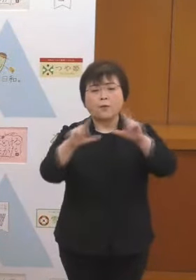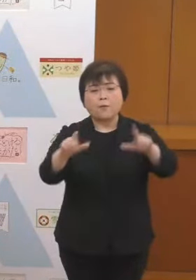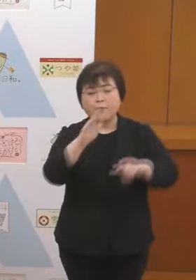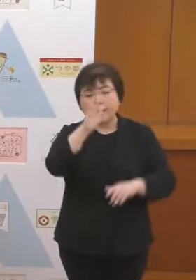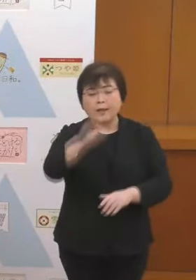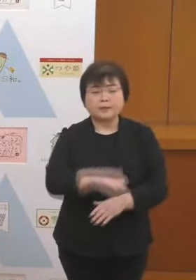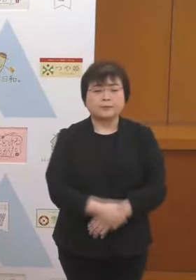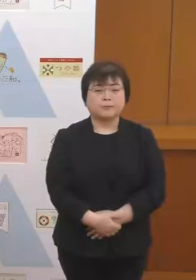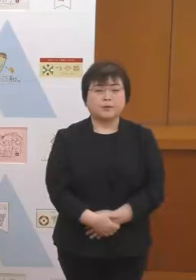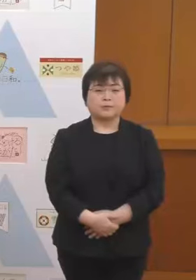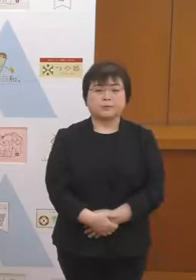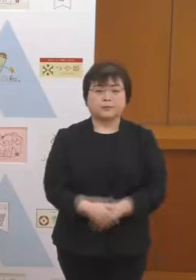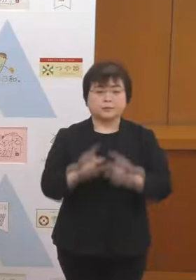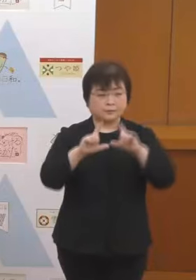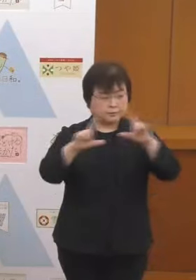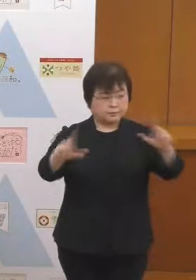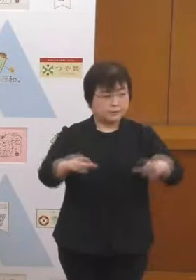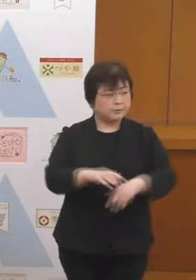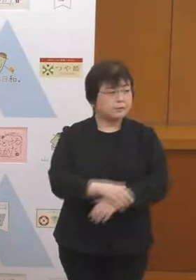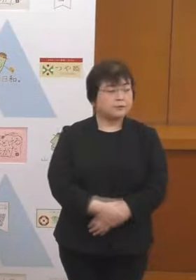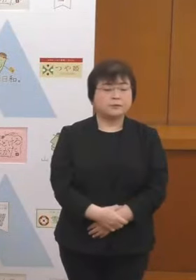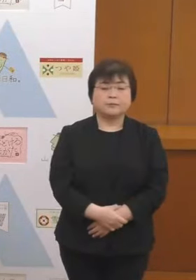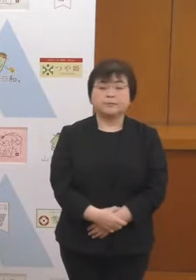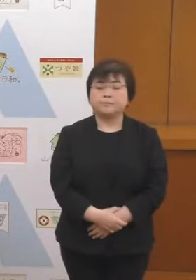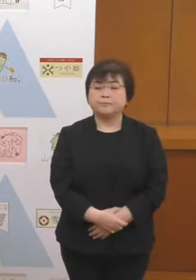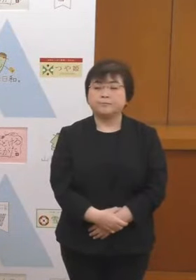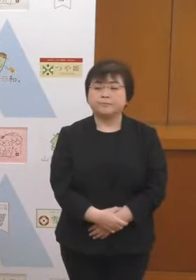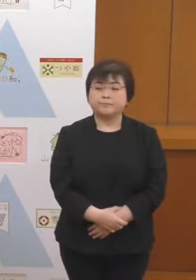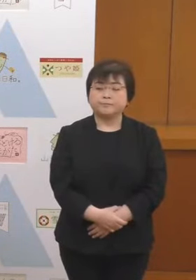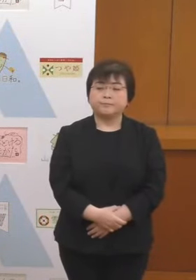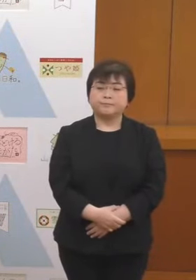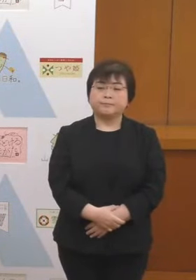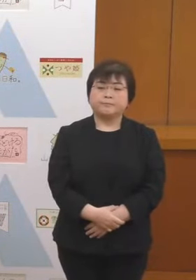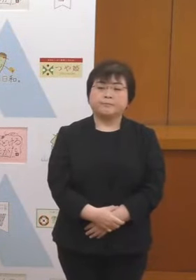ますはいえそうですねえ